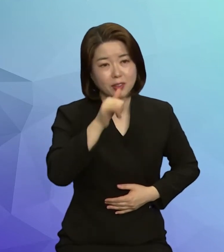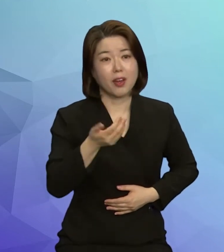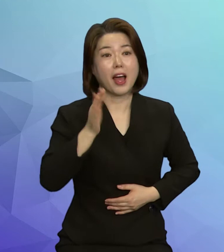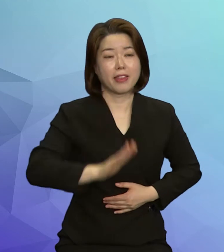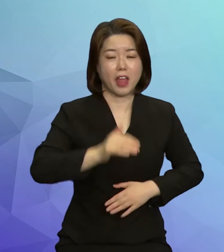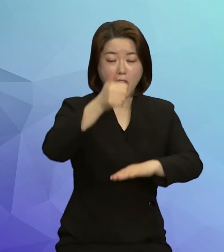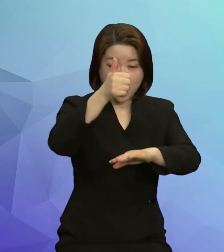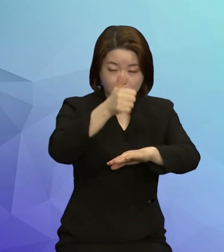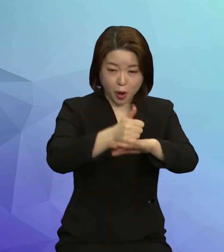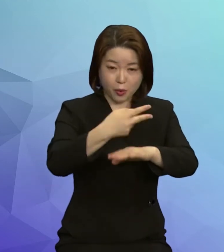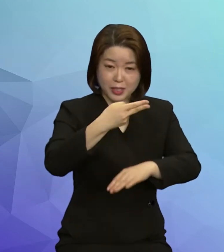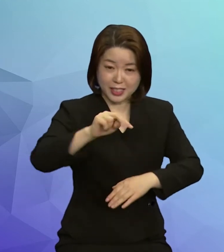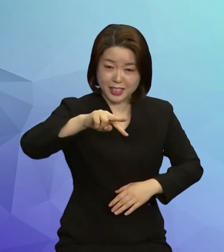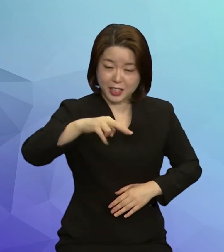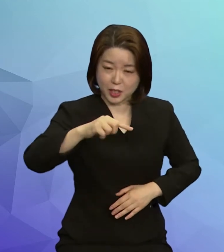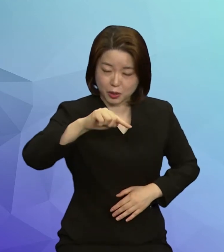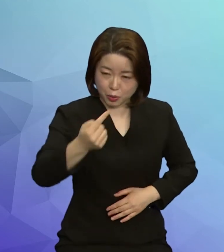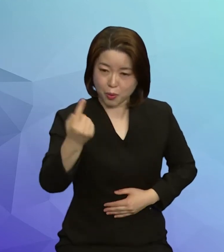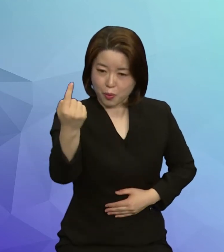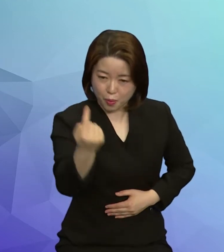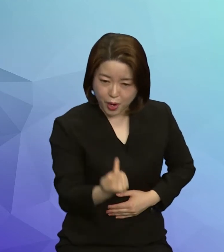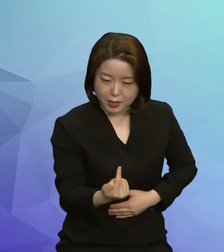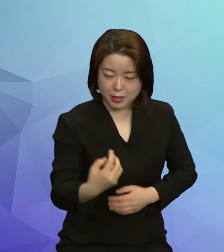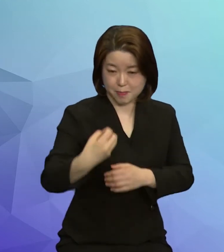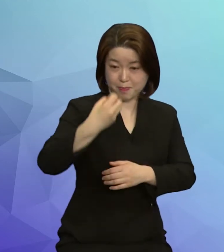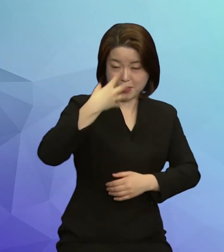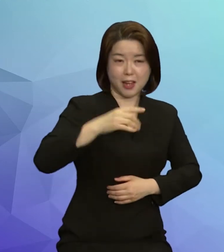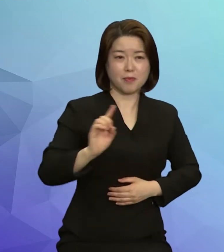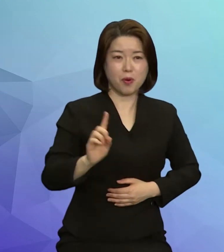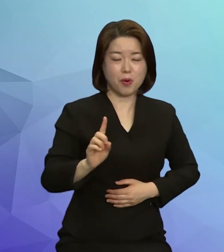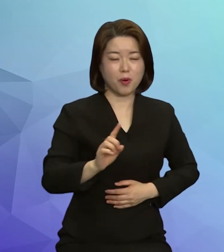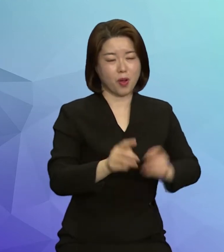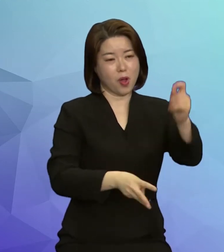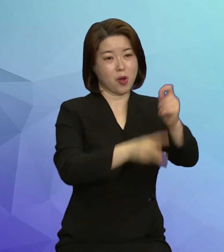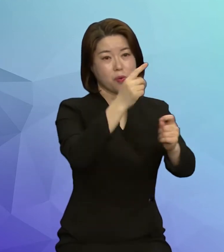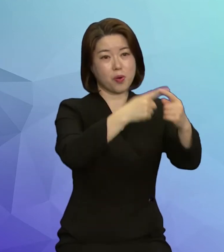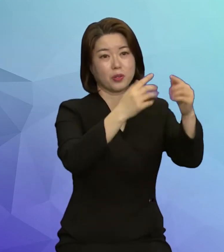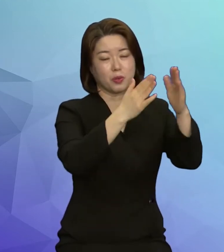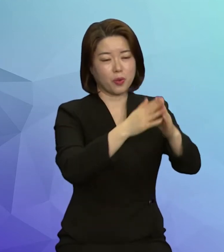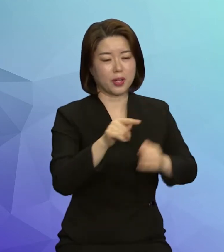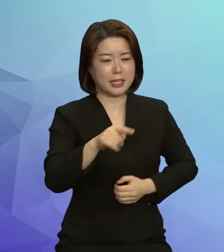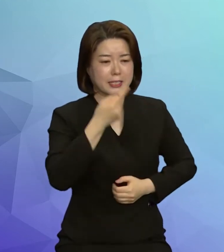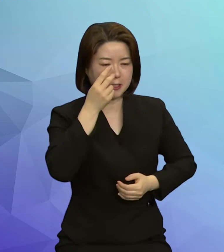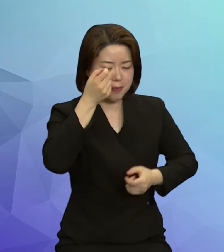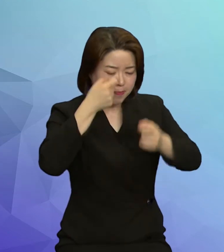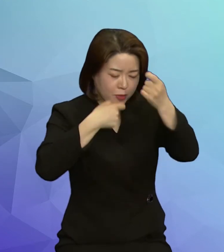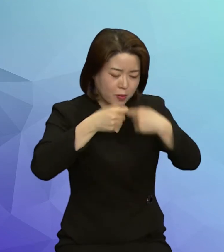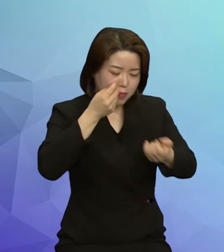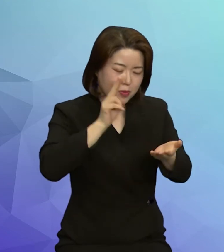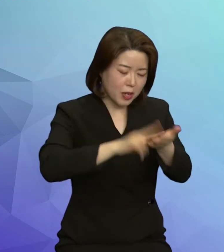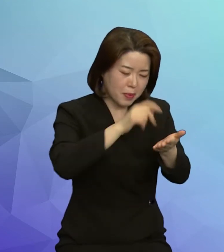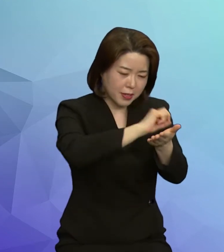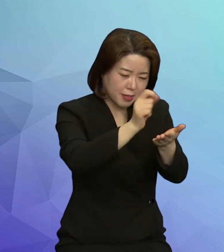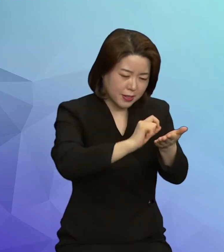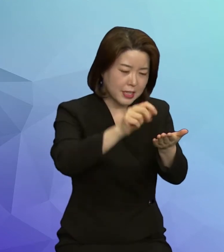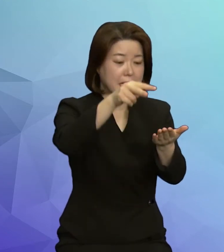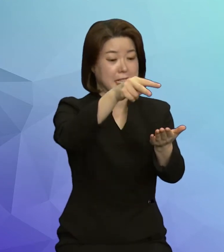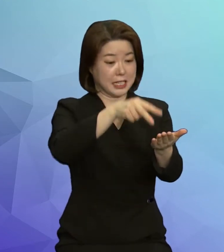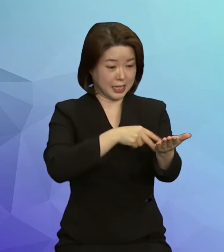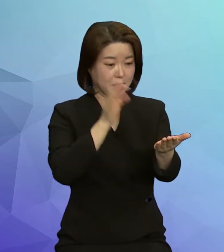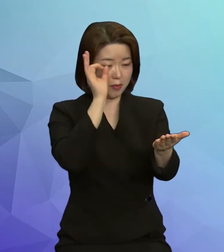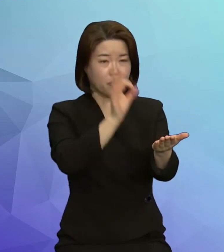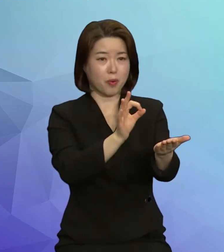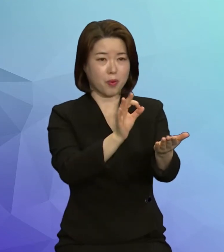힘들었는데 결국은 디도가 와서 전해준 소식은 고린도 교회가 사도 바울이 쓴 그 눈물의 편지를